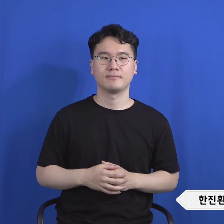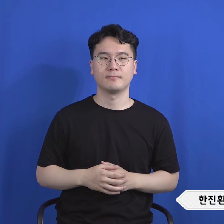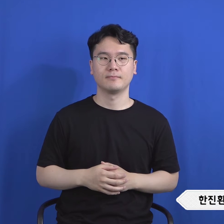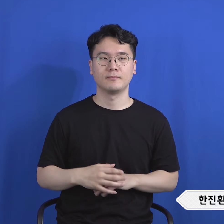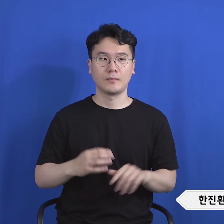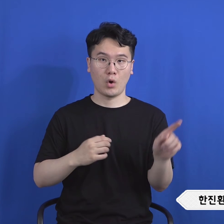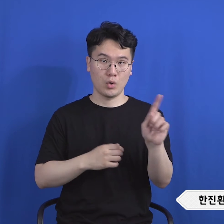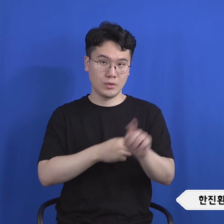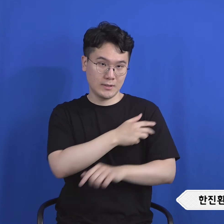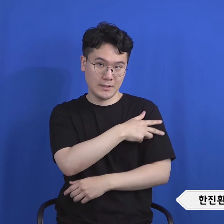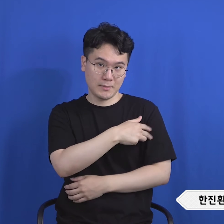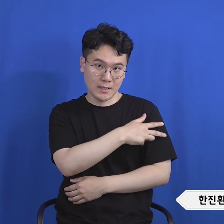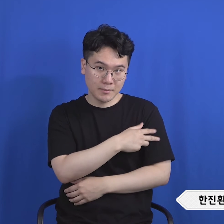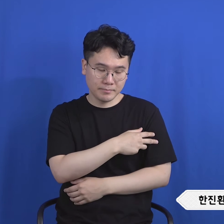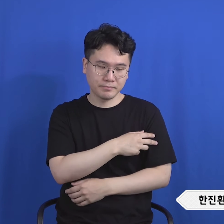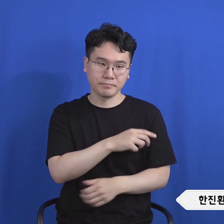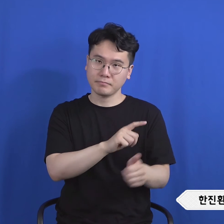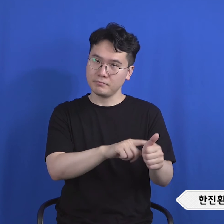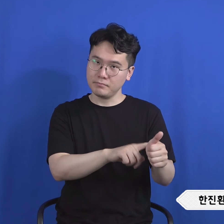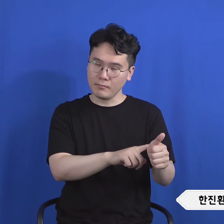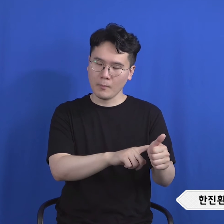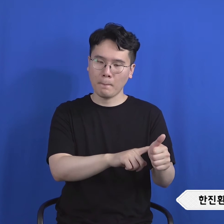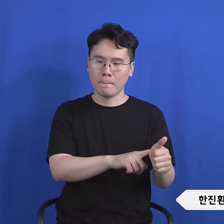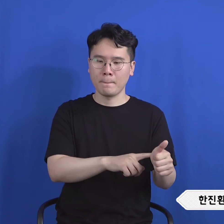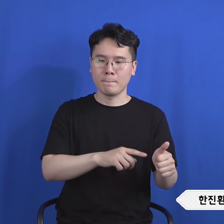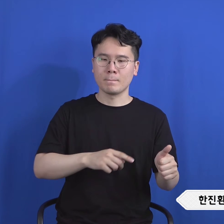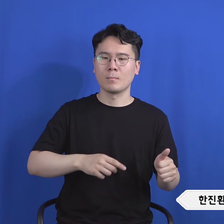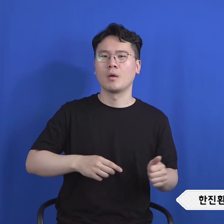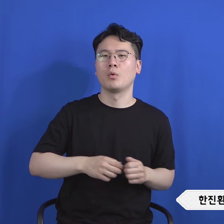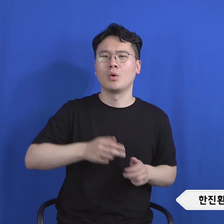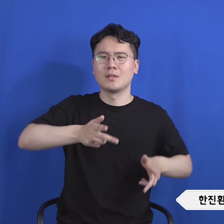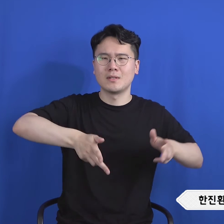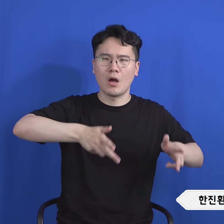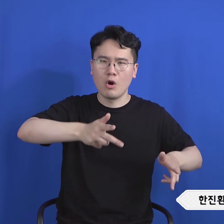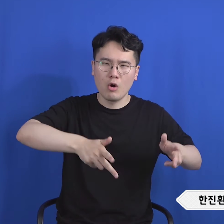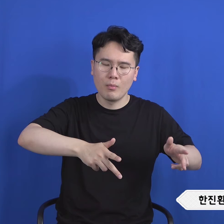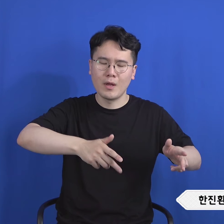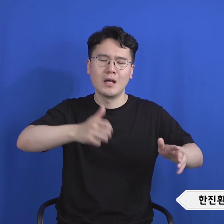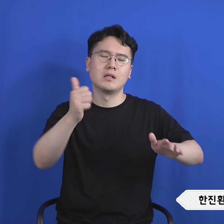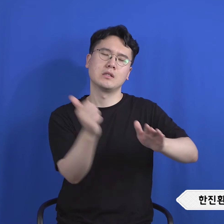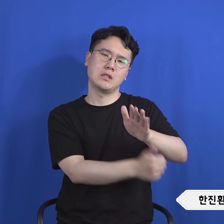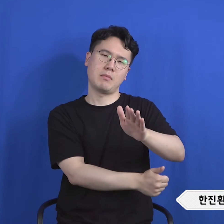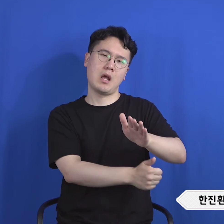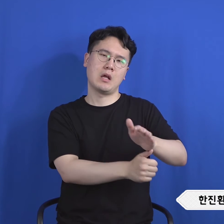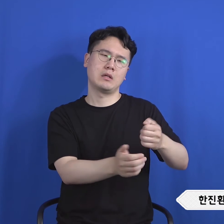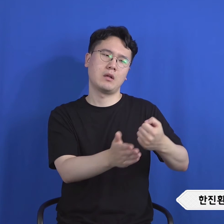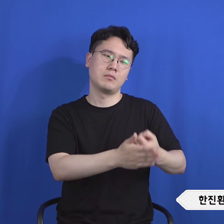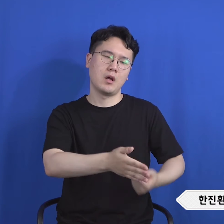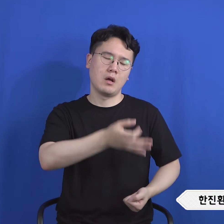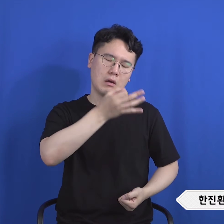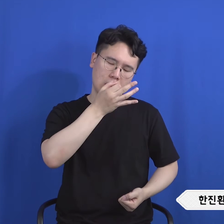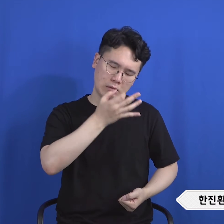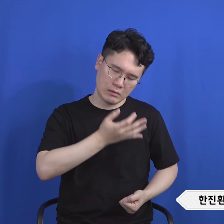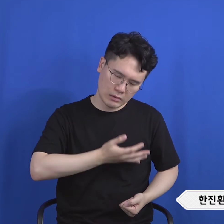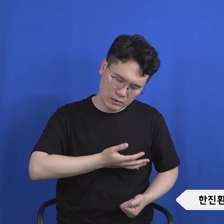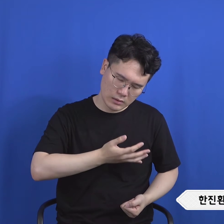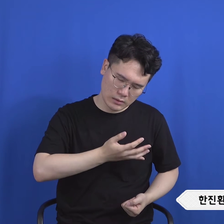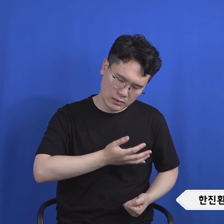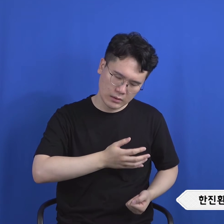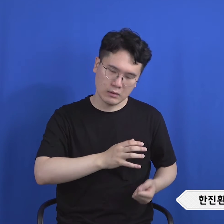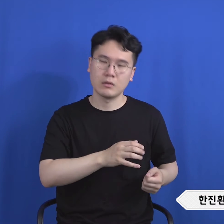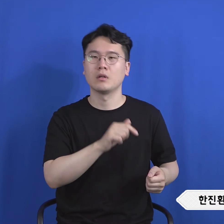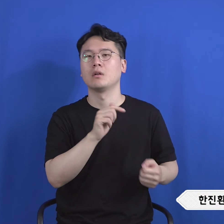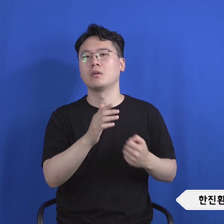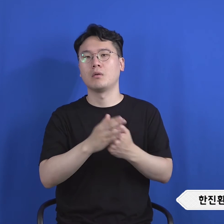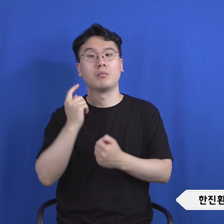어떤 집사님이 사업에 실패하고 힘들어하고 있다는 것을 듣고 목사님이 그 가정에 신방을 갔습니다.